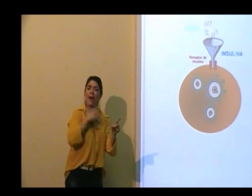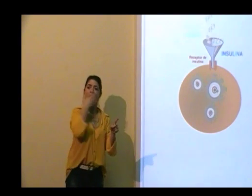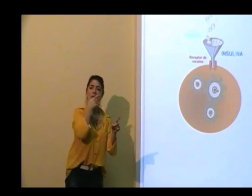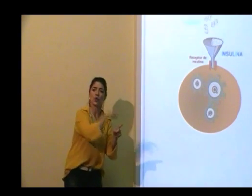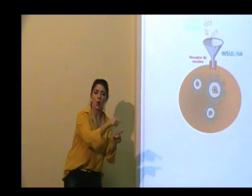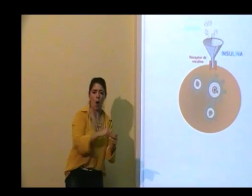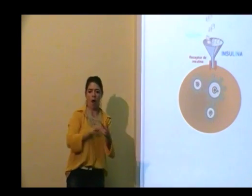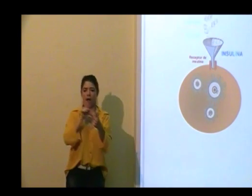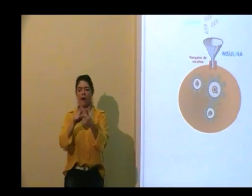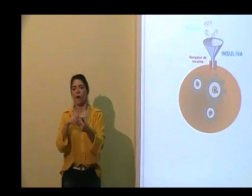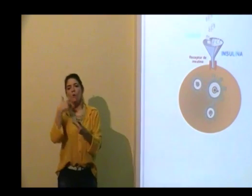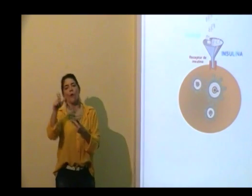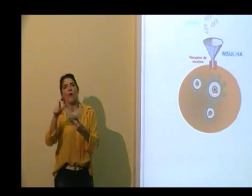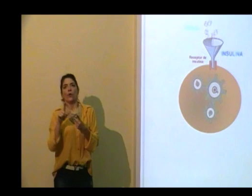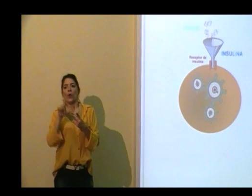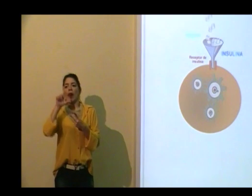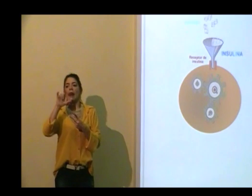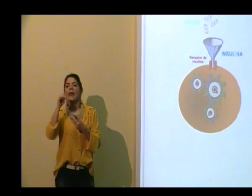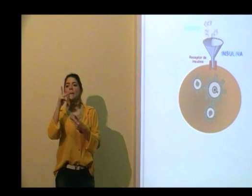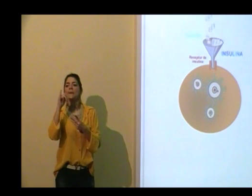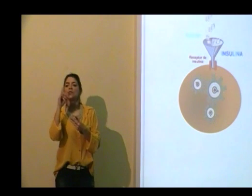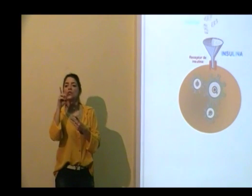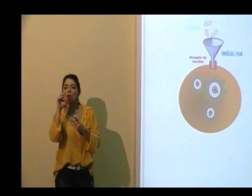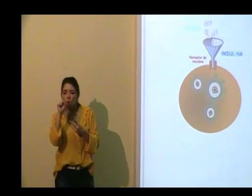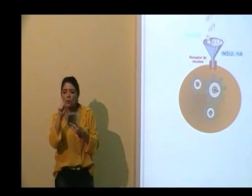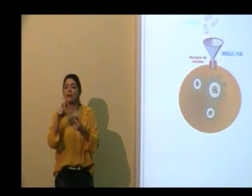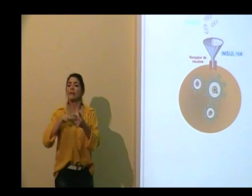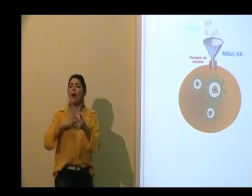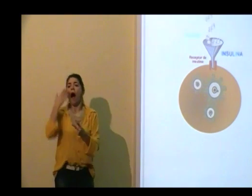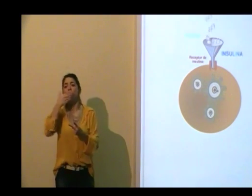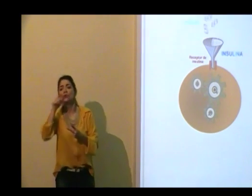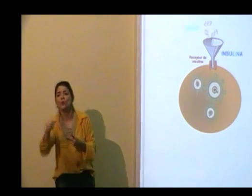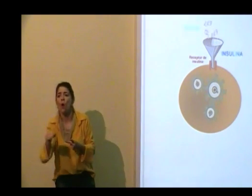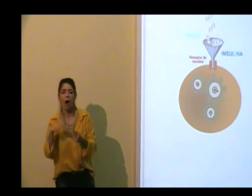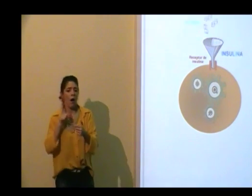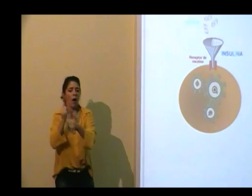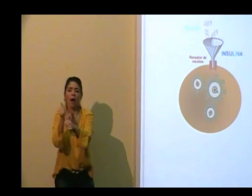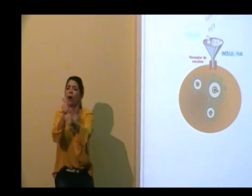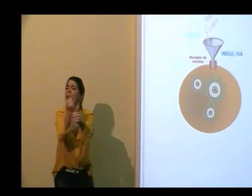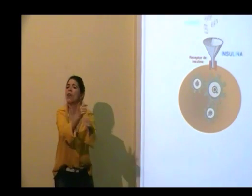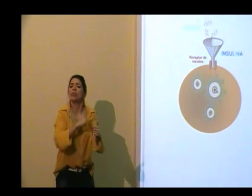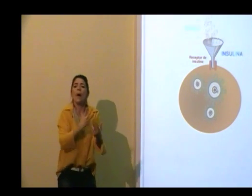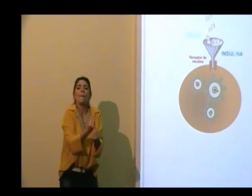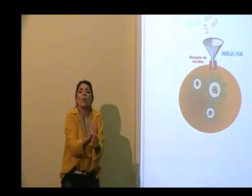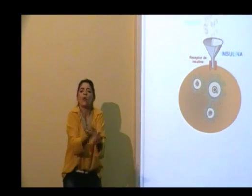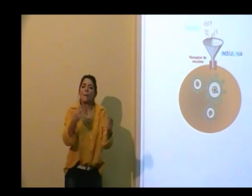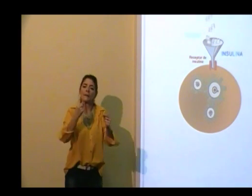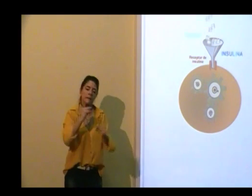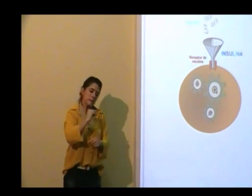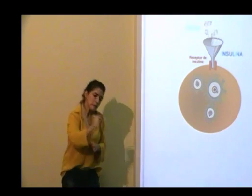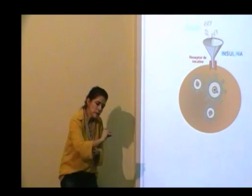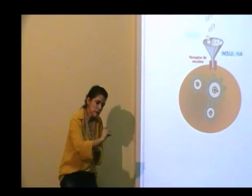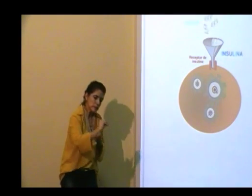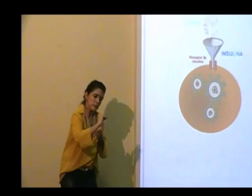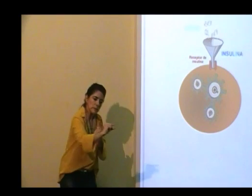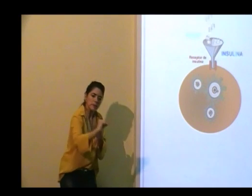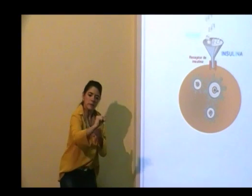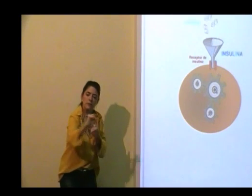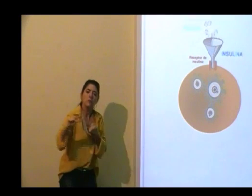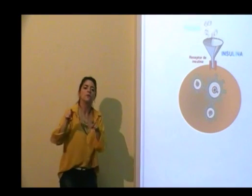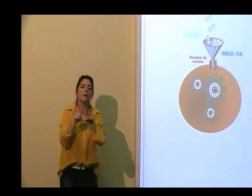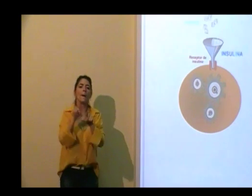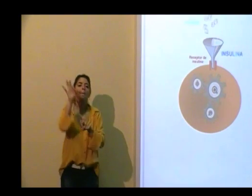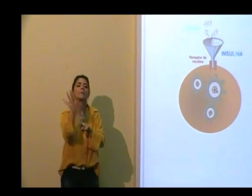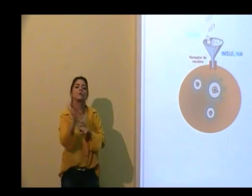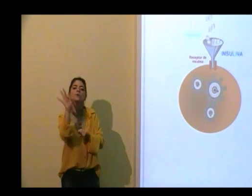e balancear carboidratos, o consumo de açúcar, proteínas e tudo mais. Se a